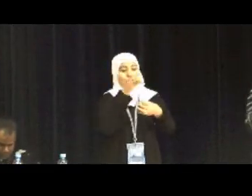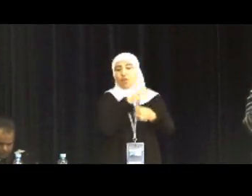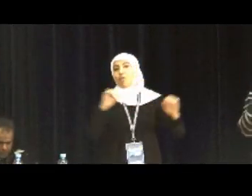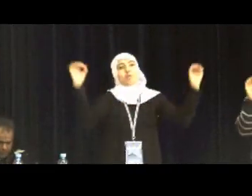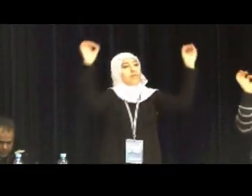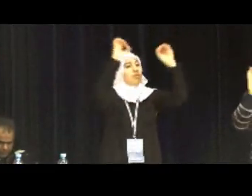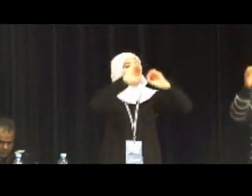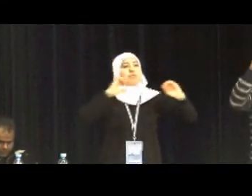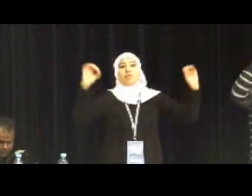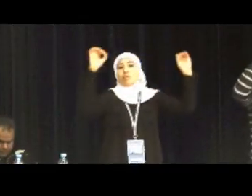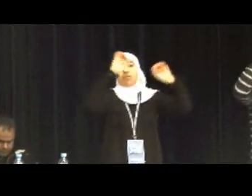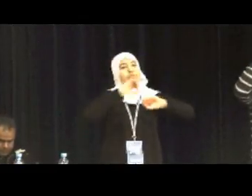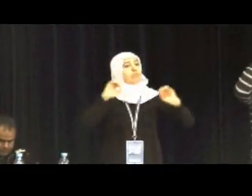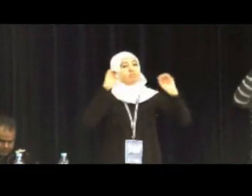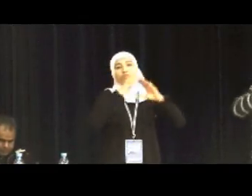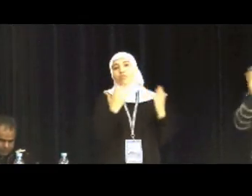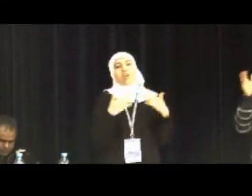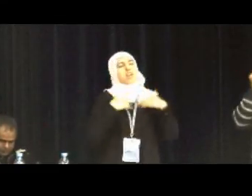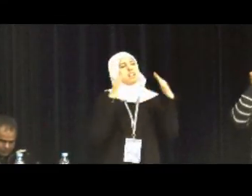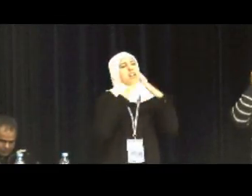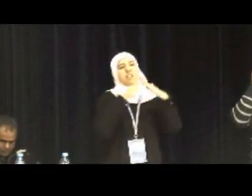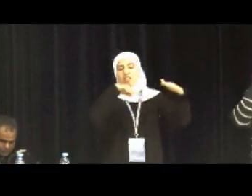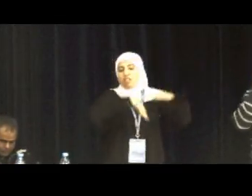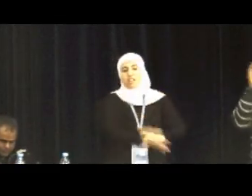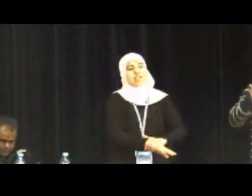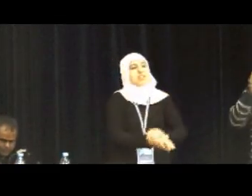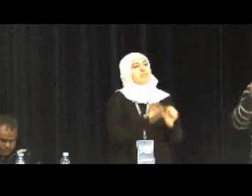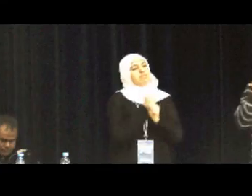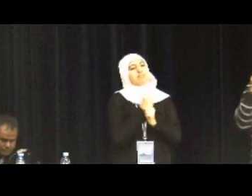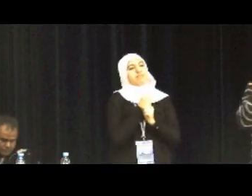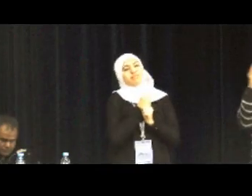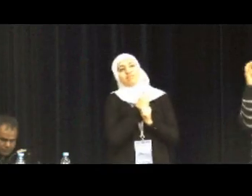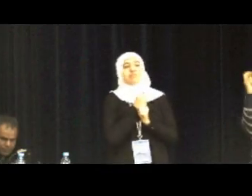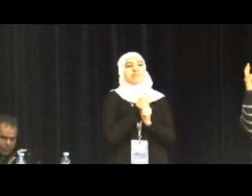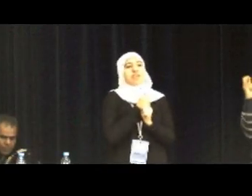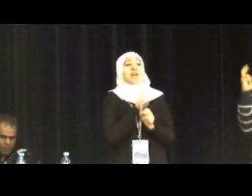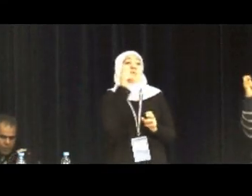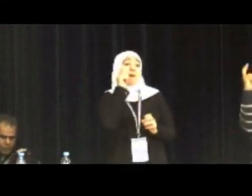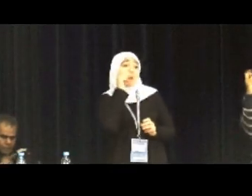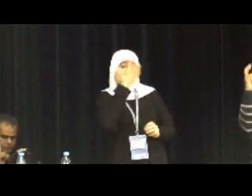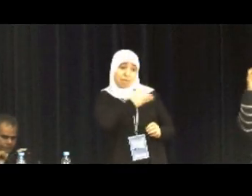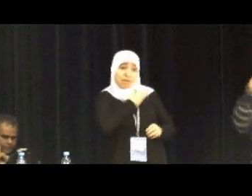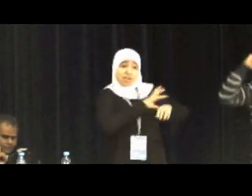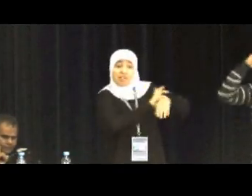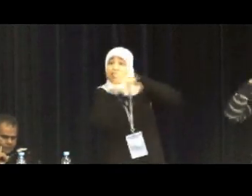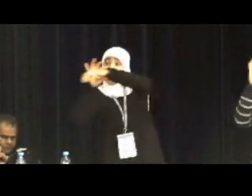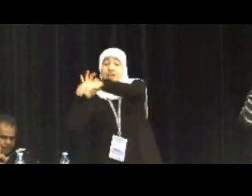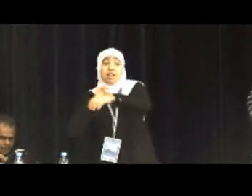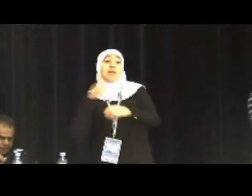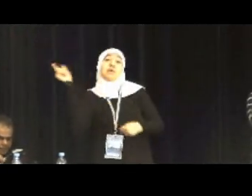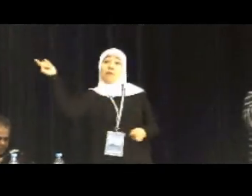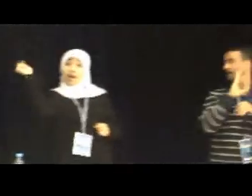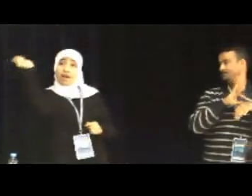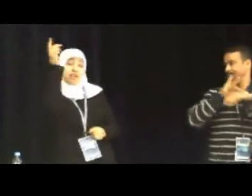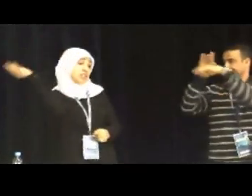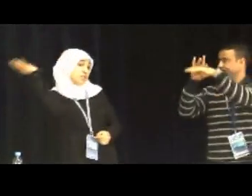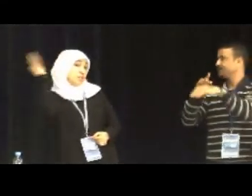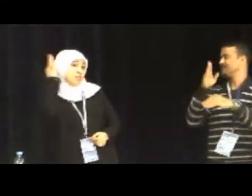اللي هو أساسي، ما كانش ممكن أنني نوجد البلاصة، ما كانش ممكن أنني نتعلم واحد كويلتي فيني.